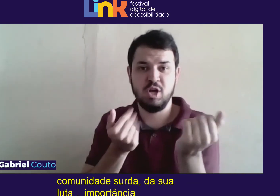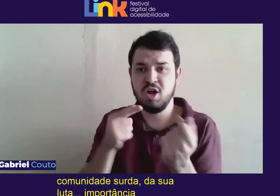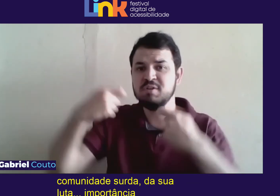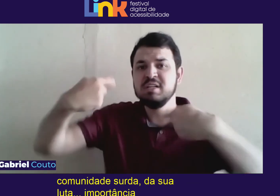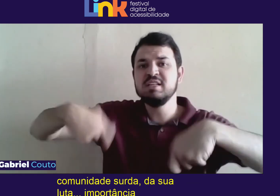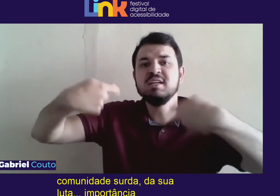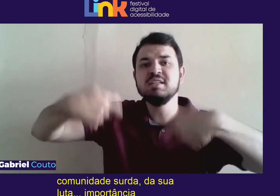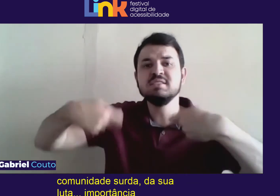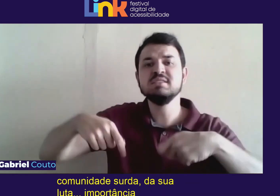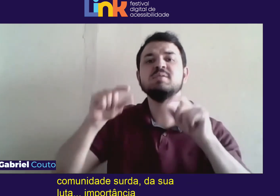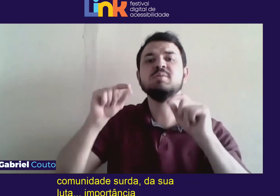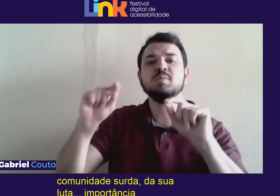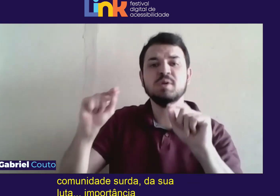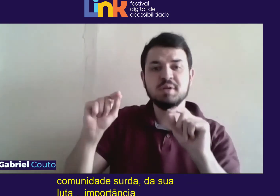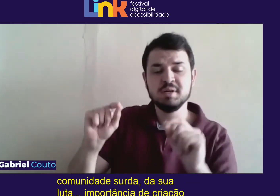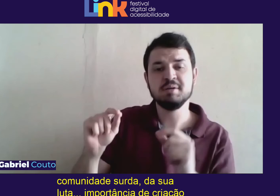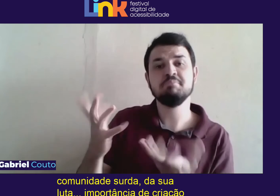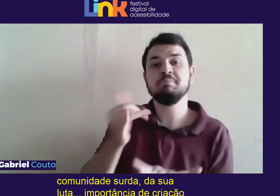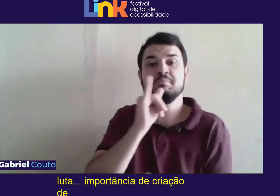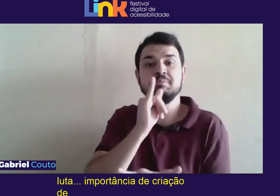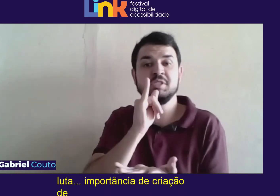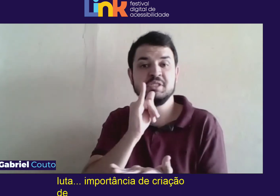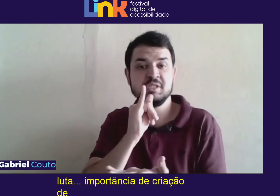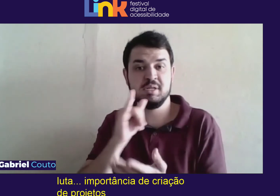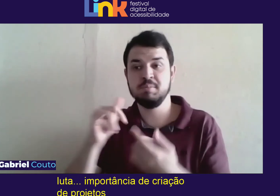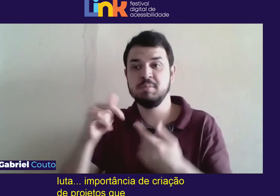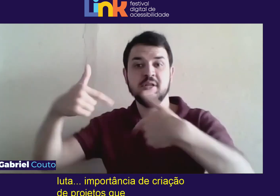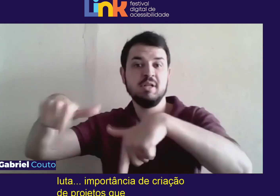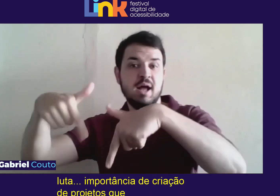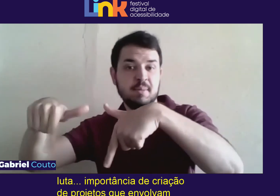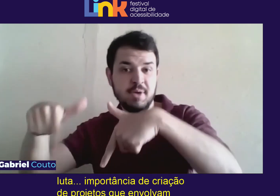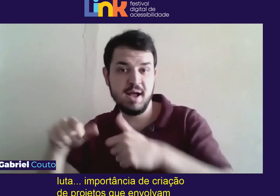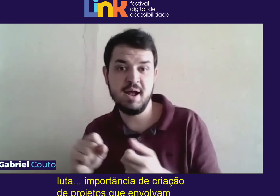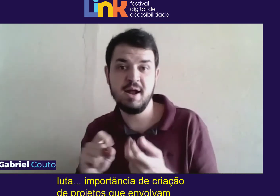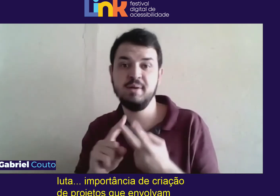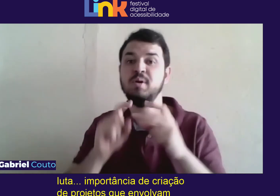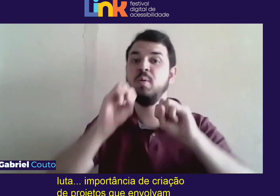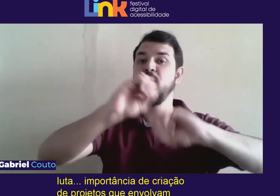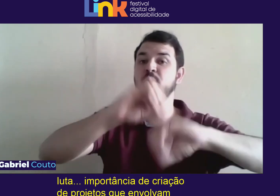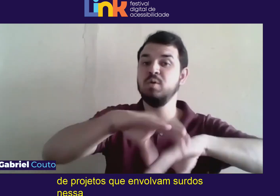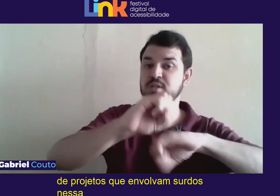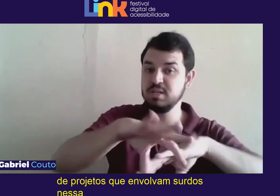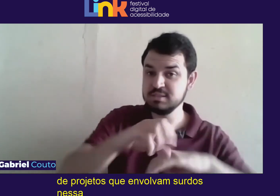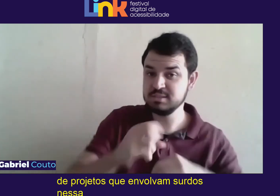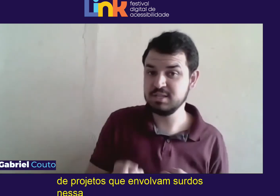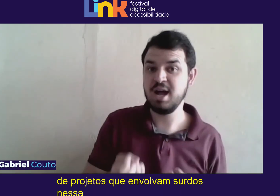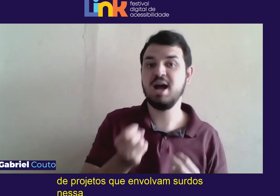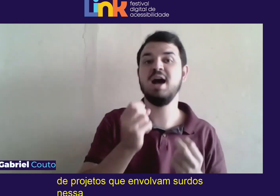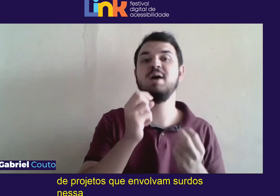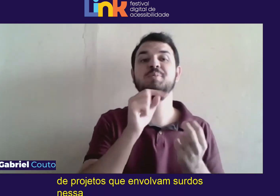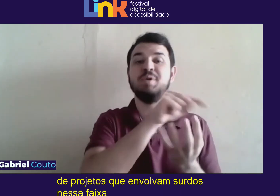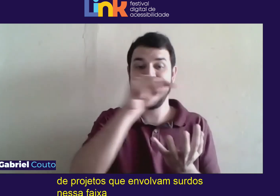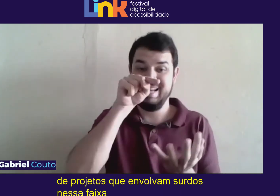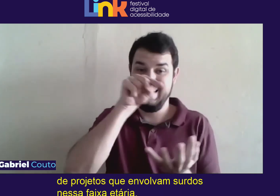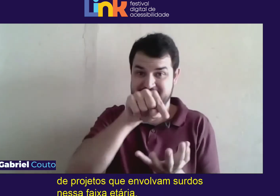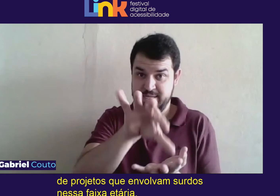projetos que envolvam surdos nessa faixa etária, surdos jovens, também em relação